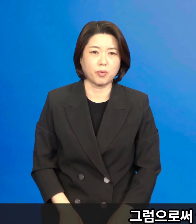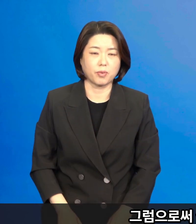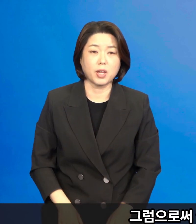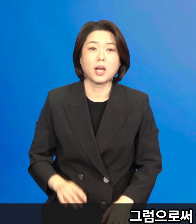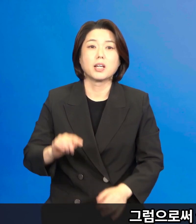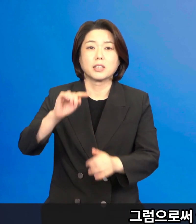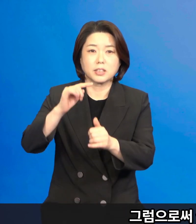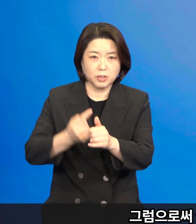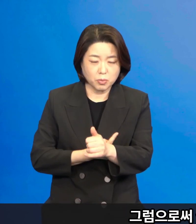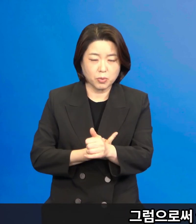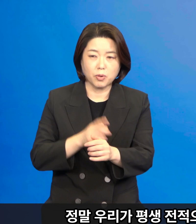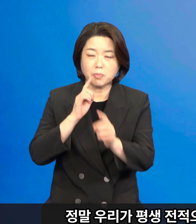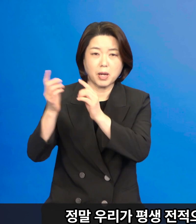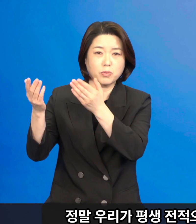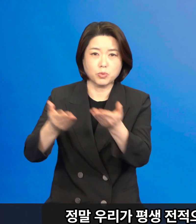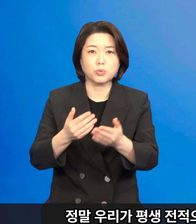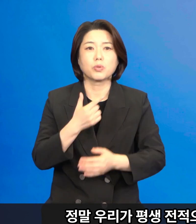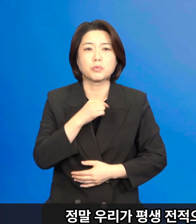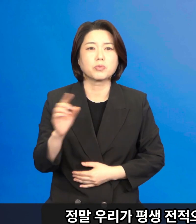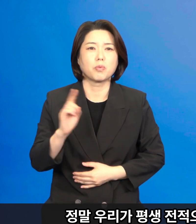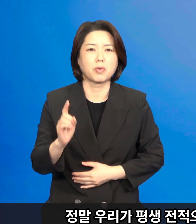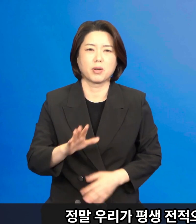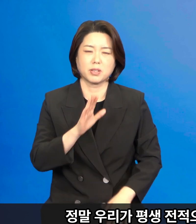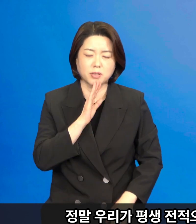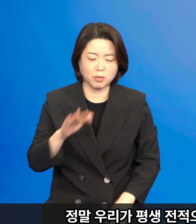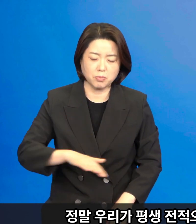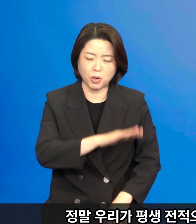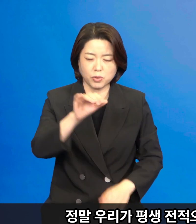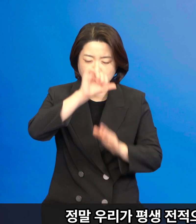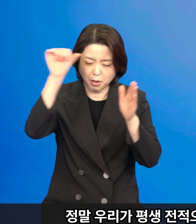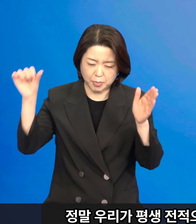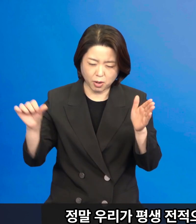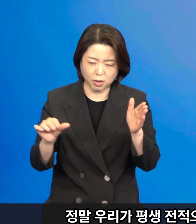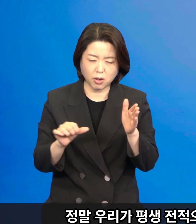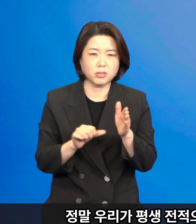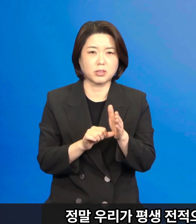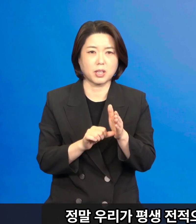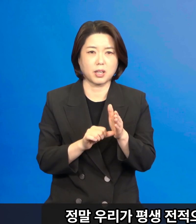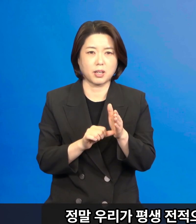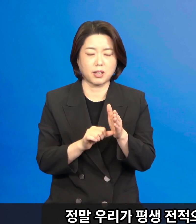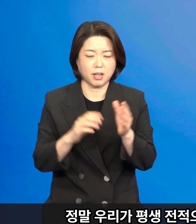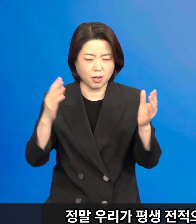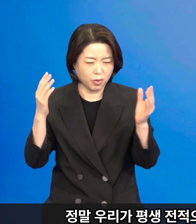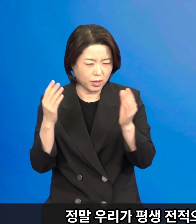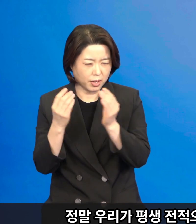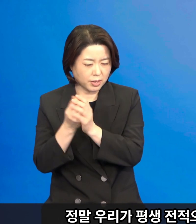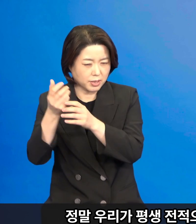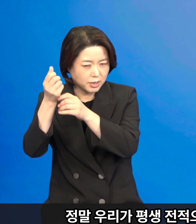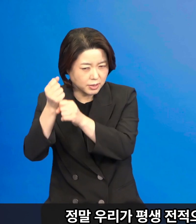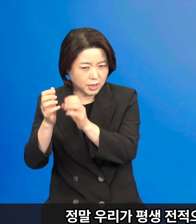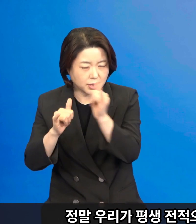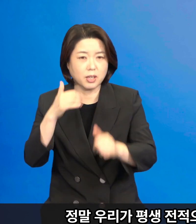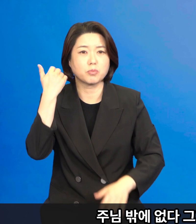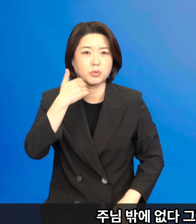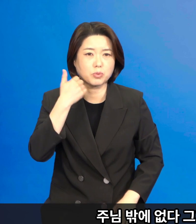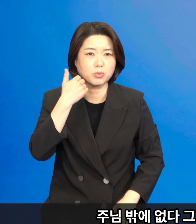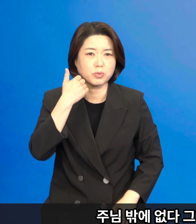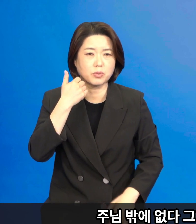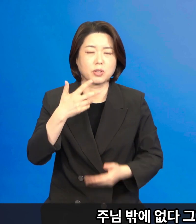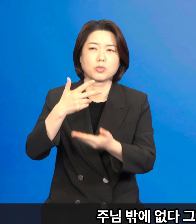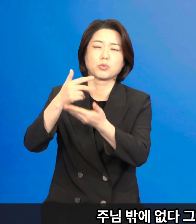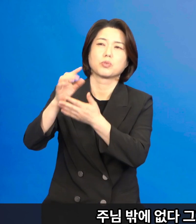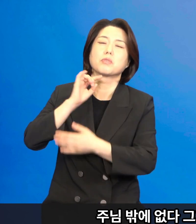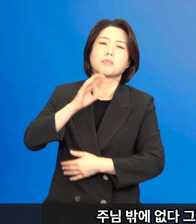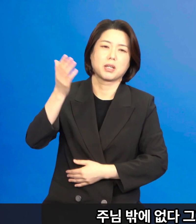그럼으로써 뭘 말씀하시는 거예요? 정말 우리가 평생 전적으로 의지할 분은 누구밖에 없어요?